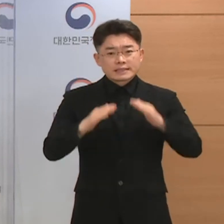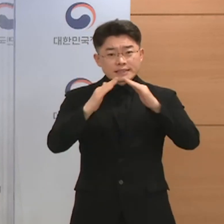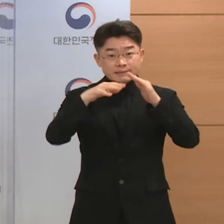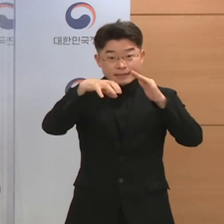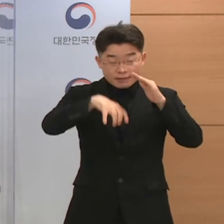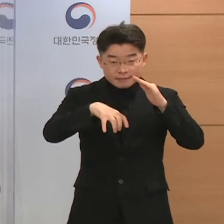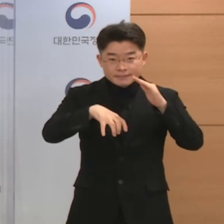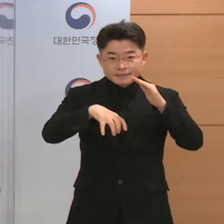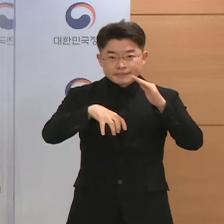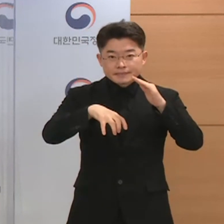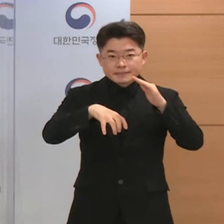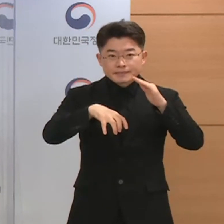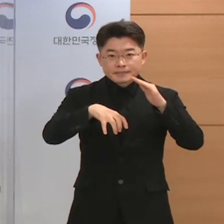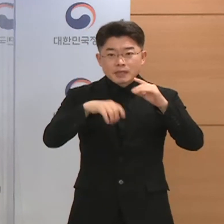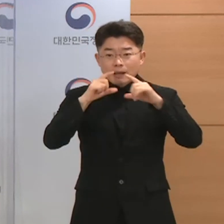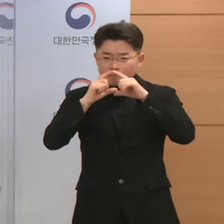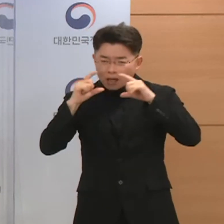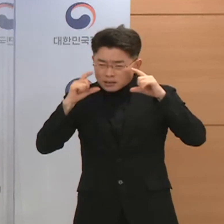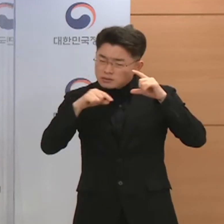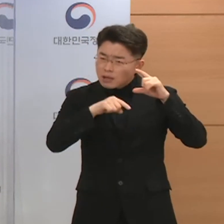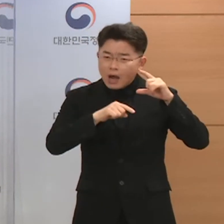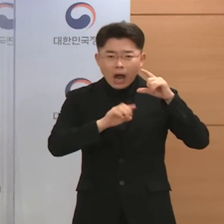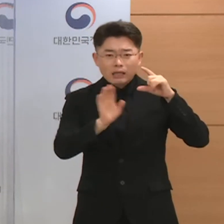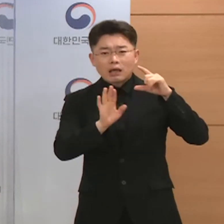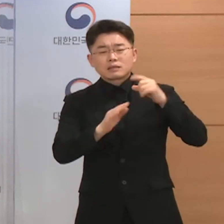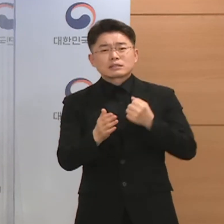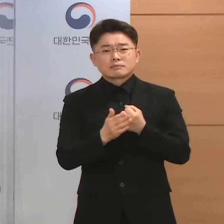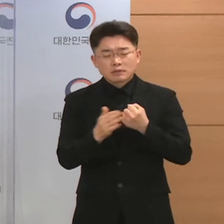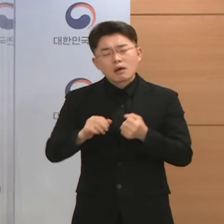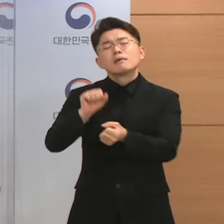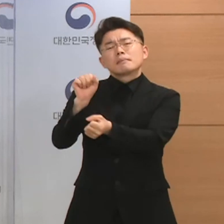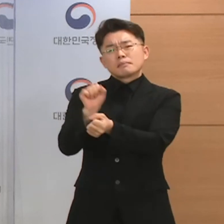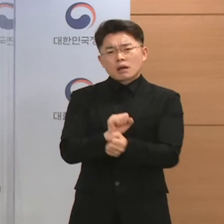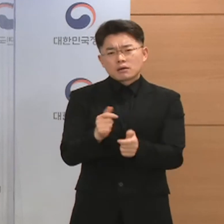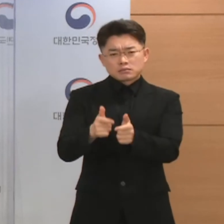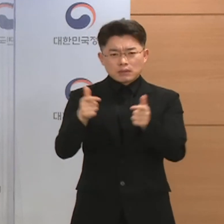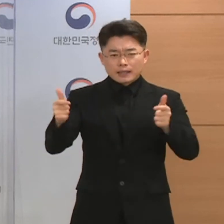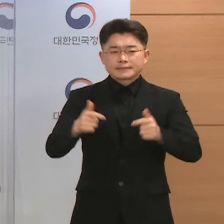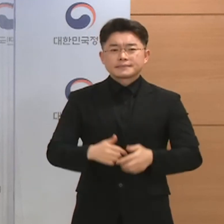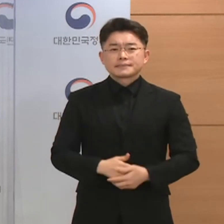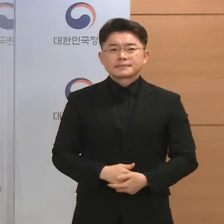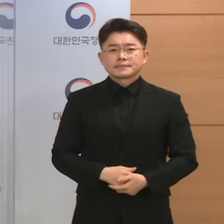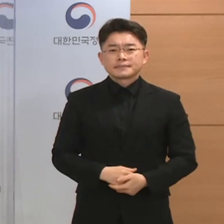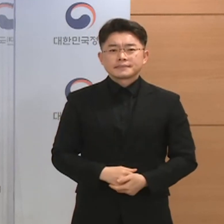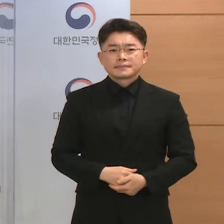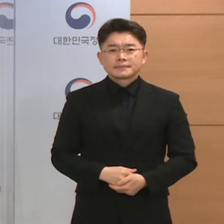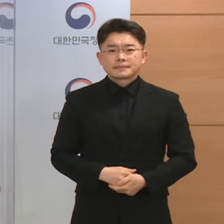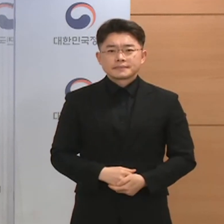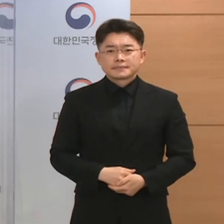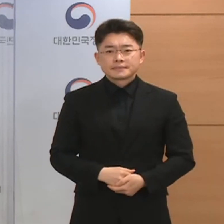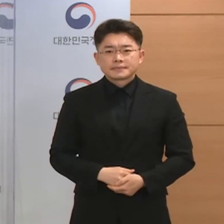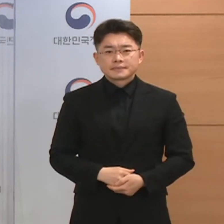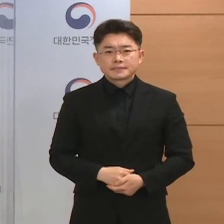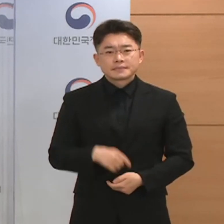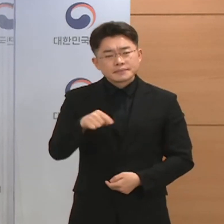차단하는 부분들의 효과성에 대해서는 외국 사례들도 그렇고 현실적인 문제들로 인해서